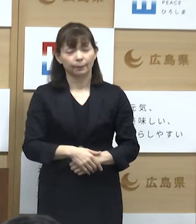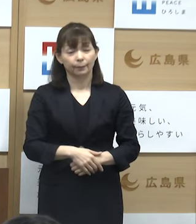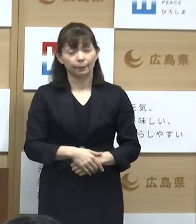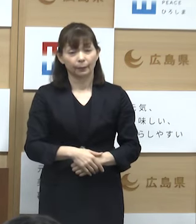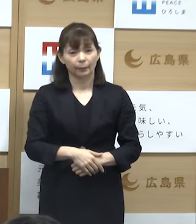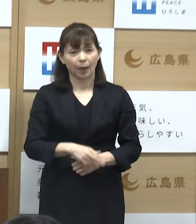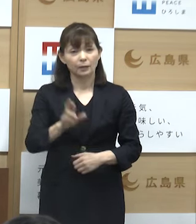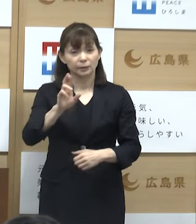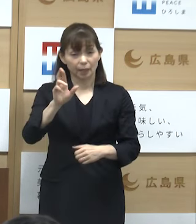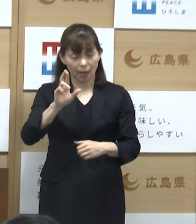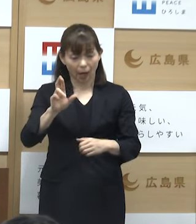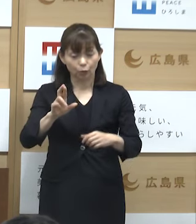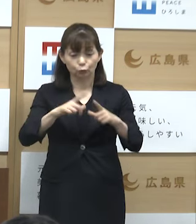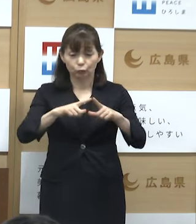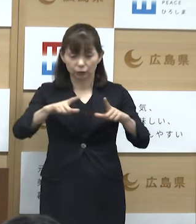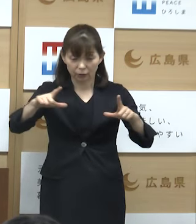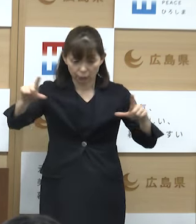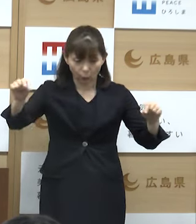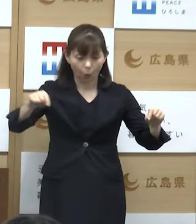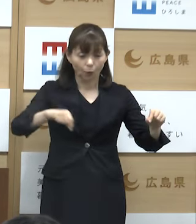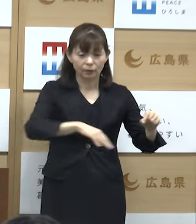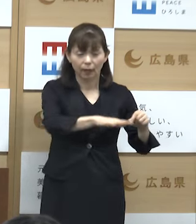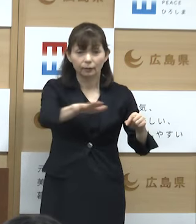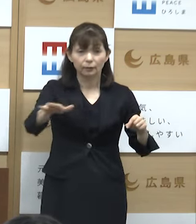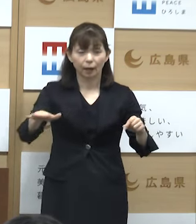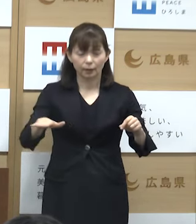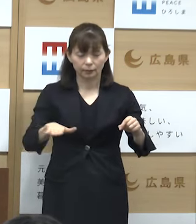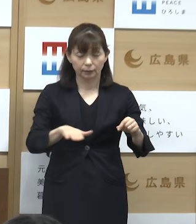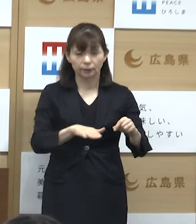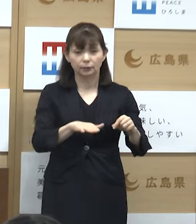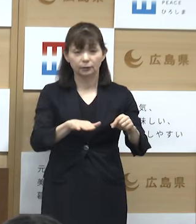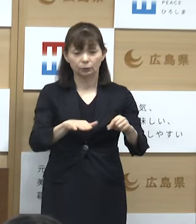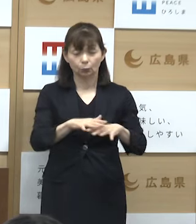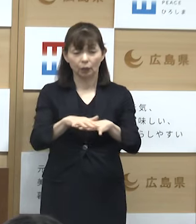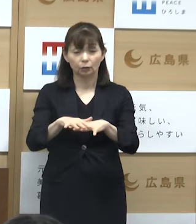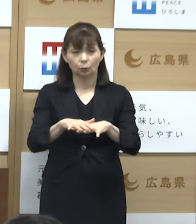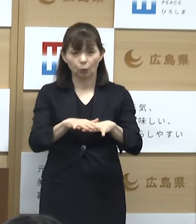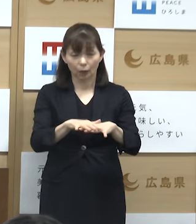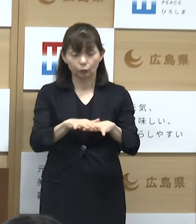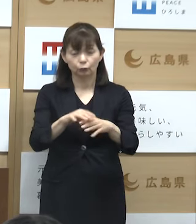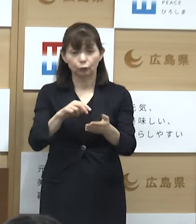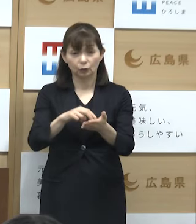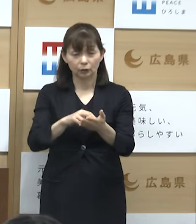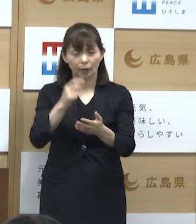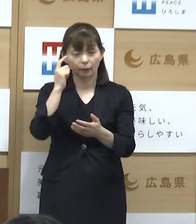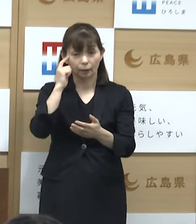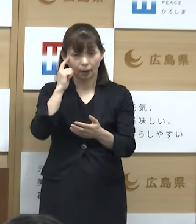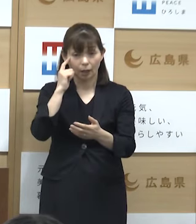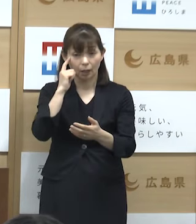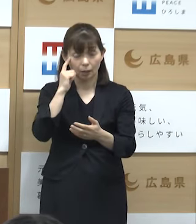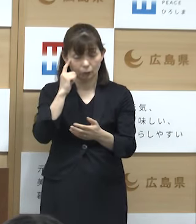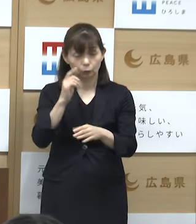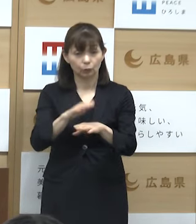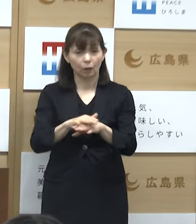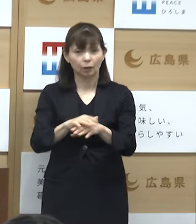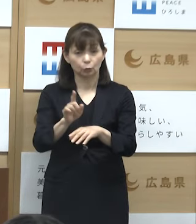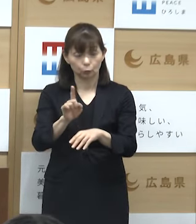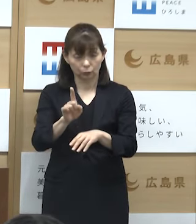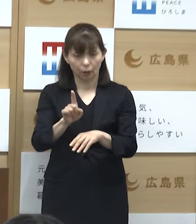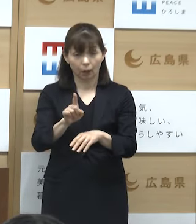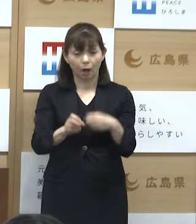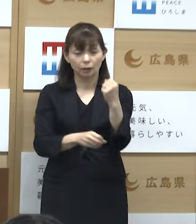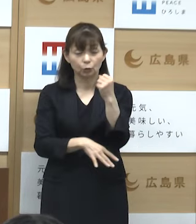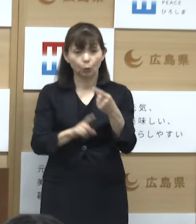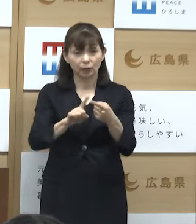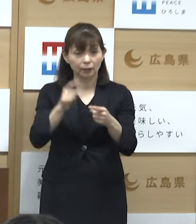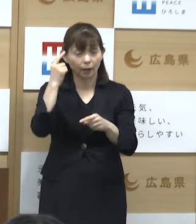このネットワーク全体をどう考えるのかというですね、基本的な考えをやはりしっかりと確立するべき